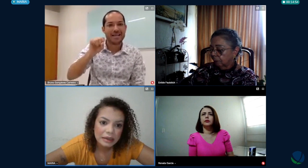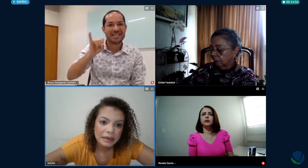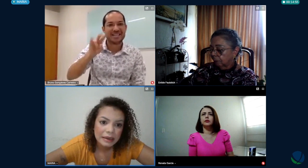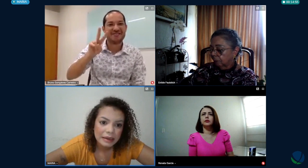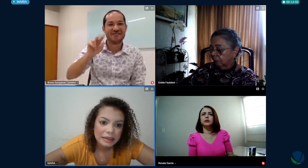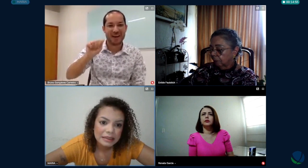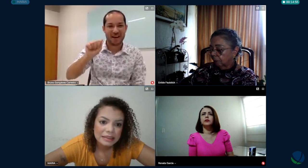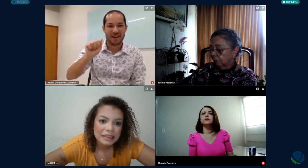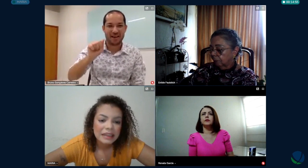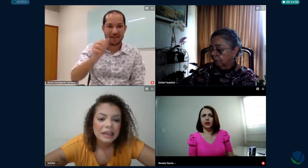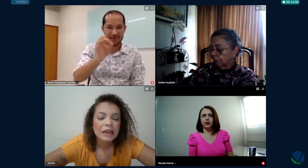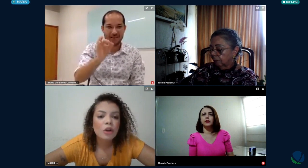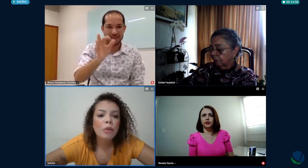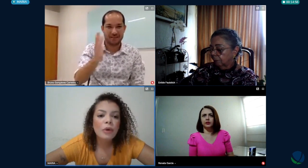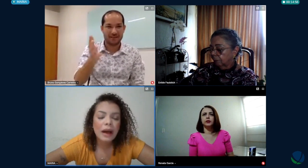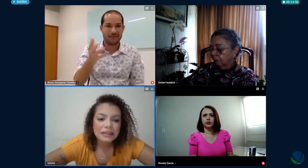teoria,